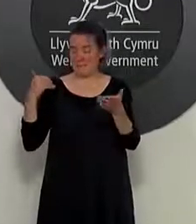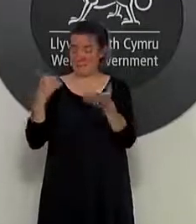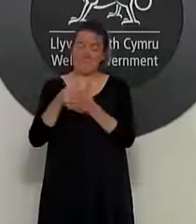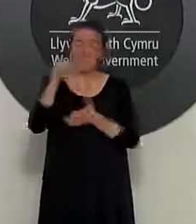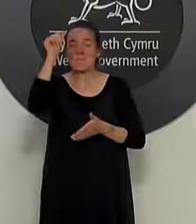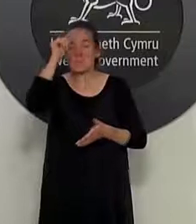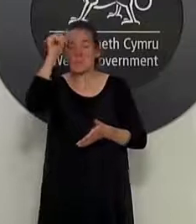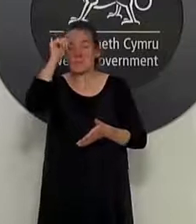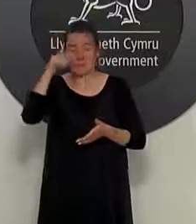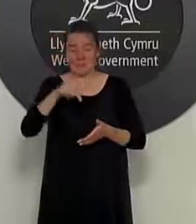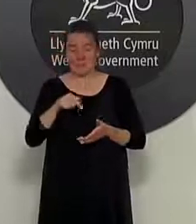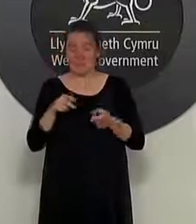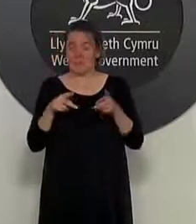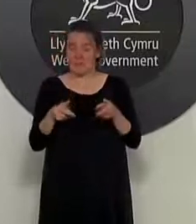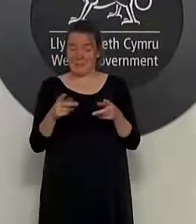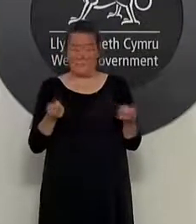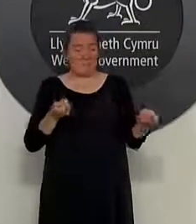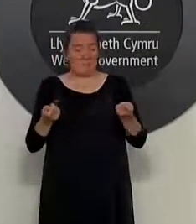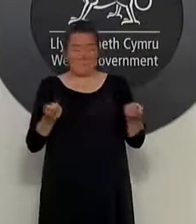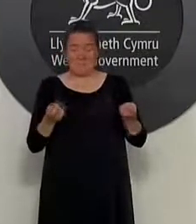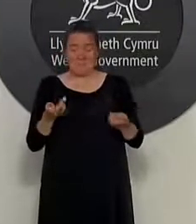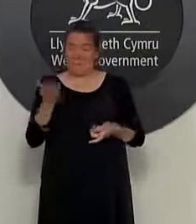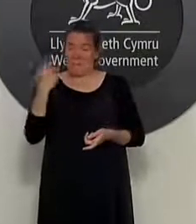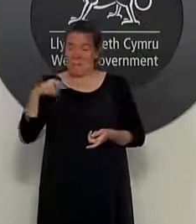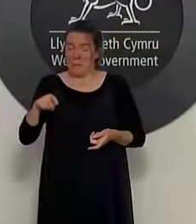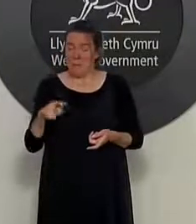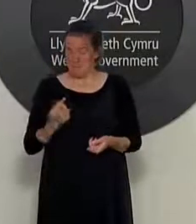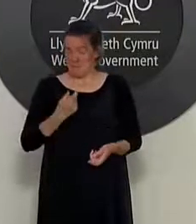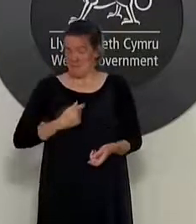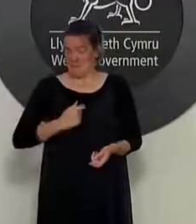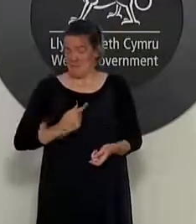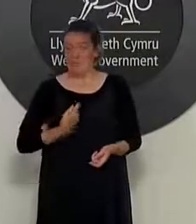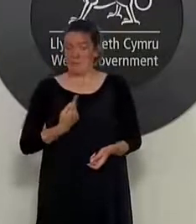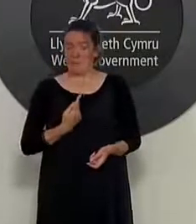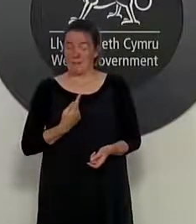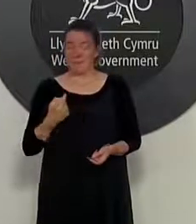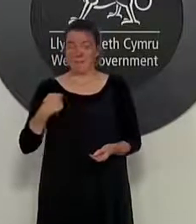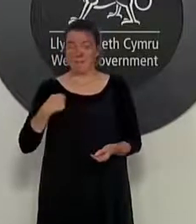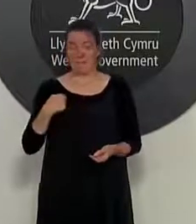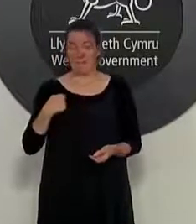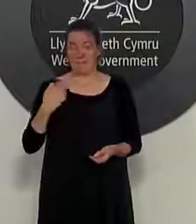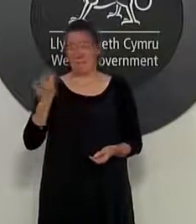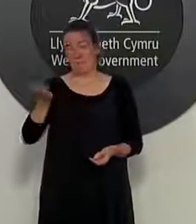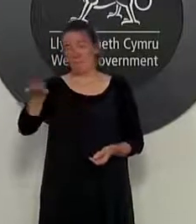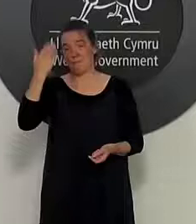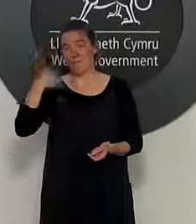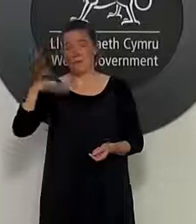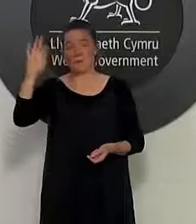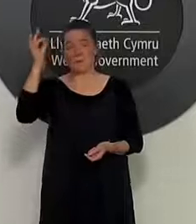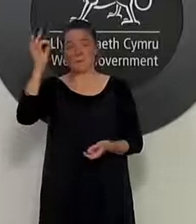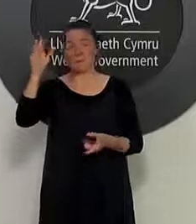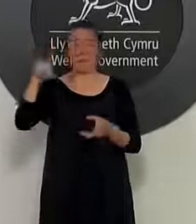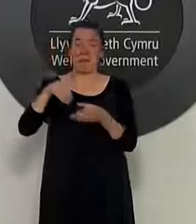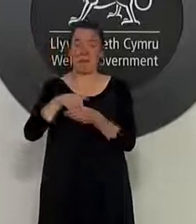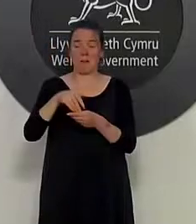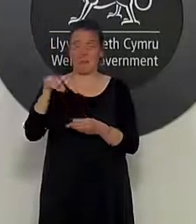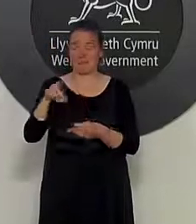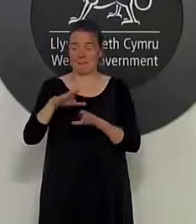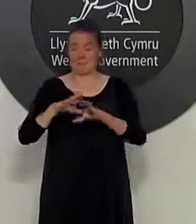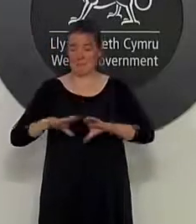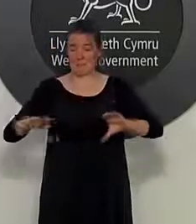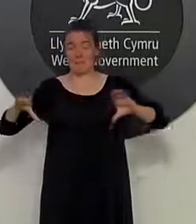redeg system fel yna. Dwi wedi cael y profiad yn personol pan oeddwn ni yn aelod o'r cyngor